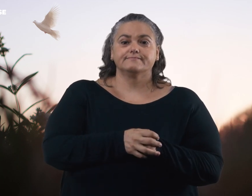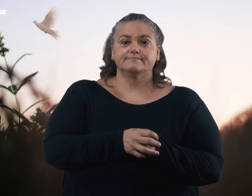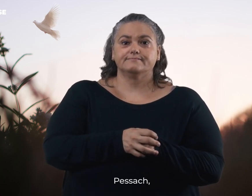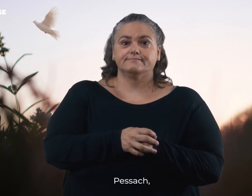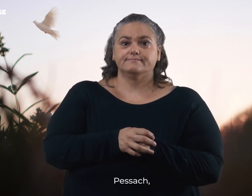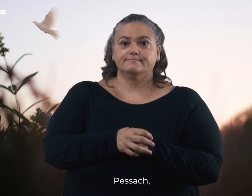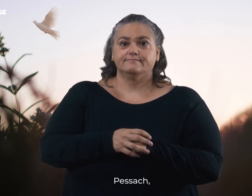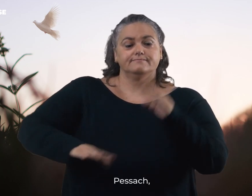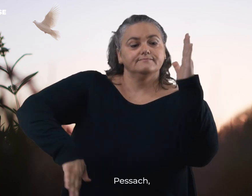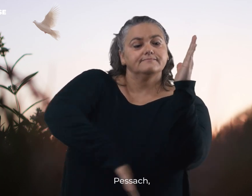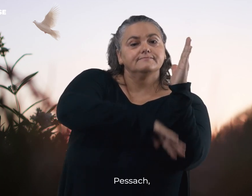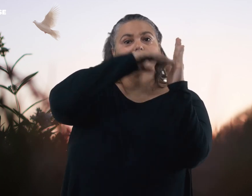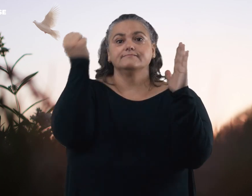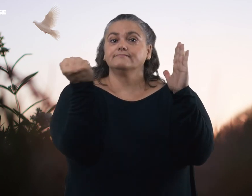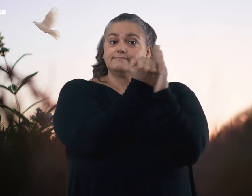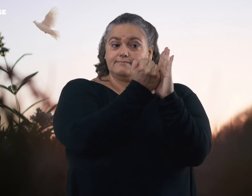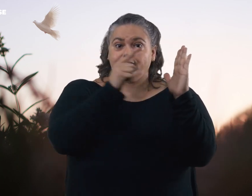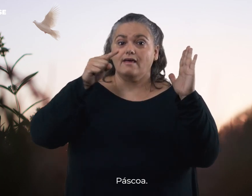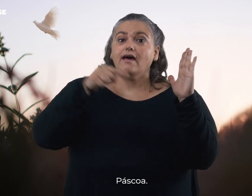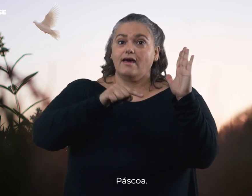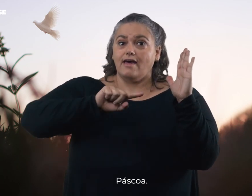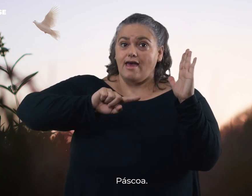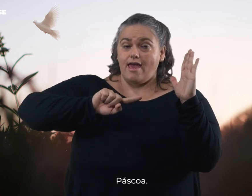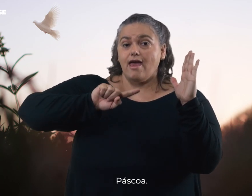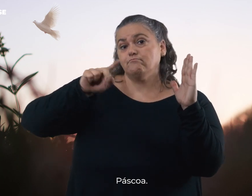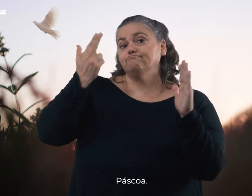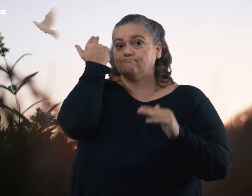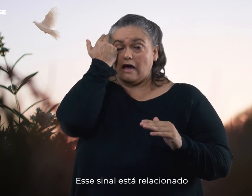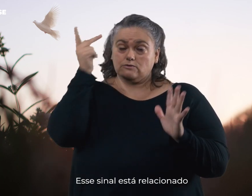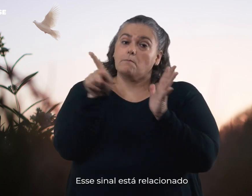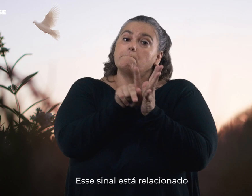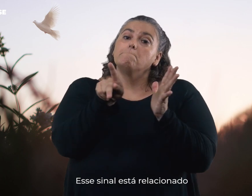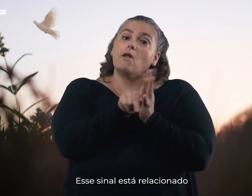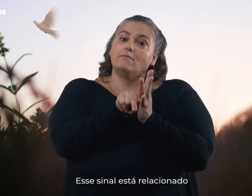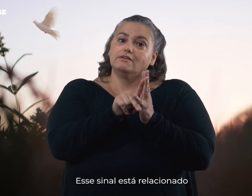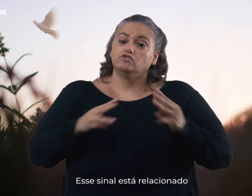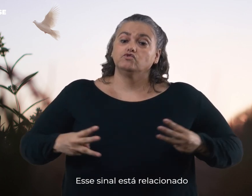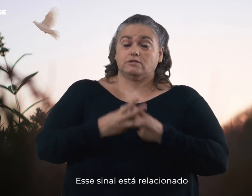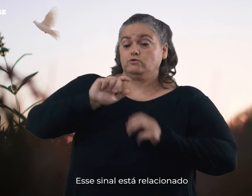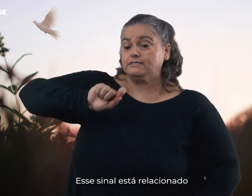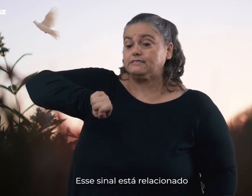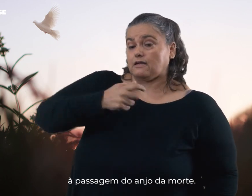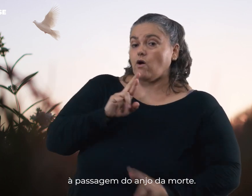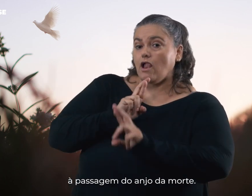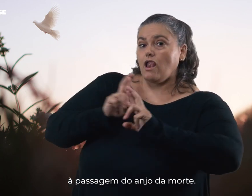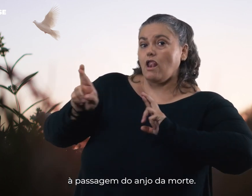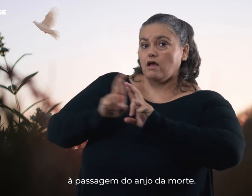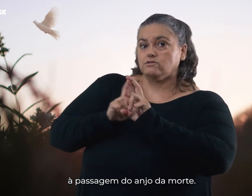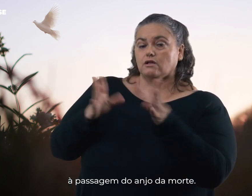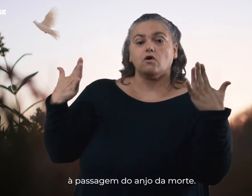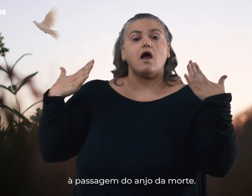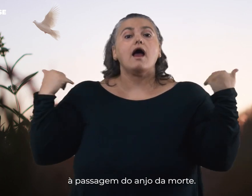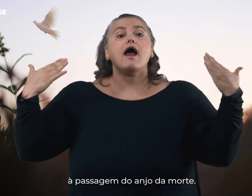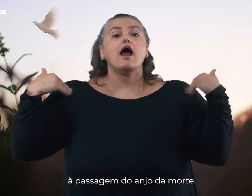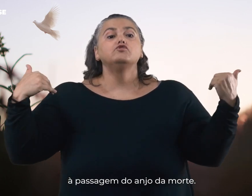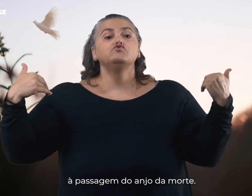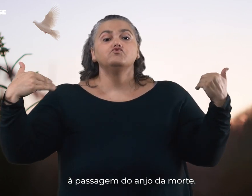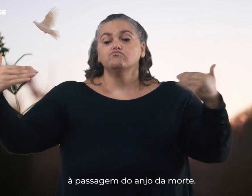Pessa Páscoa Este sinal está relacionado à passagem do anjo da morte